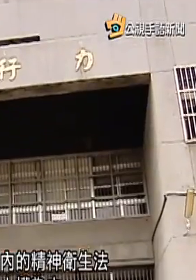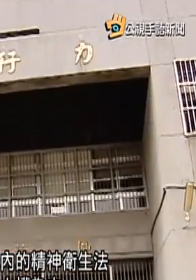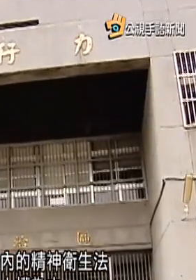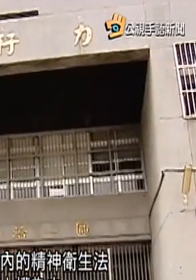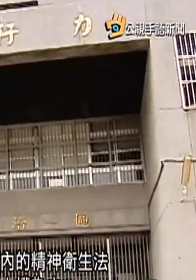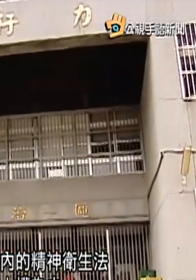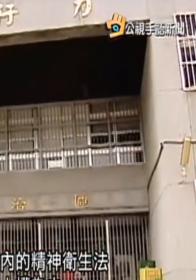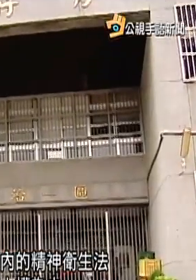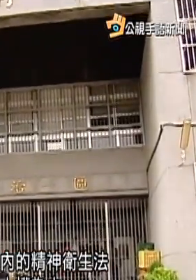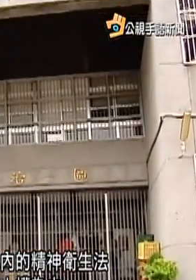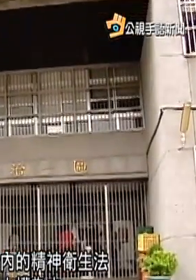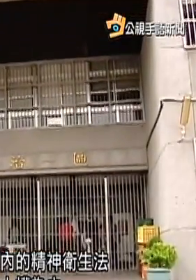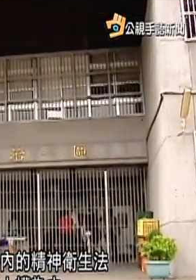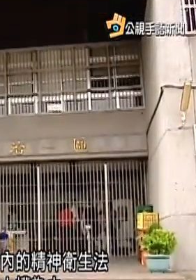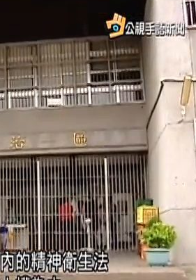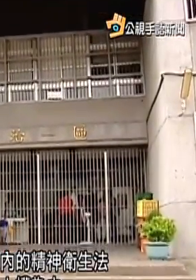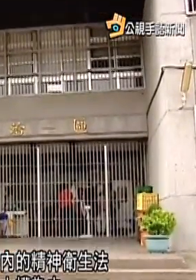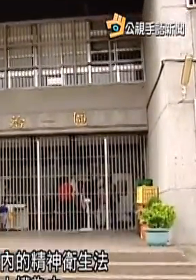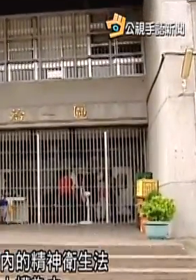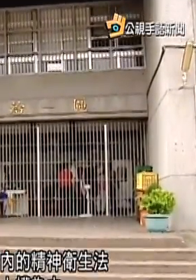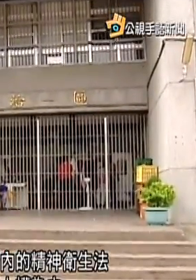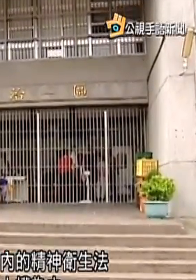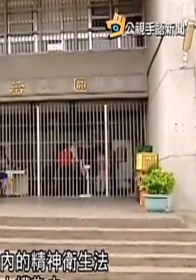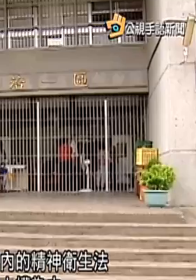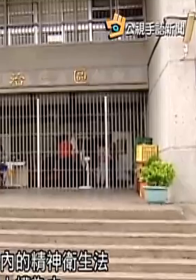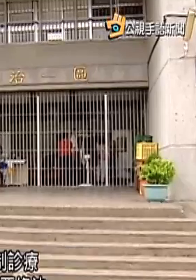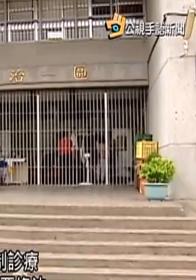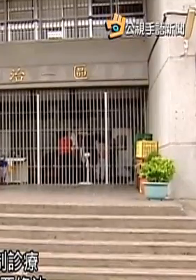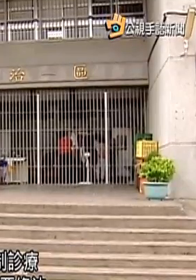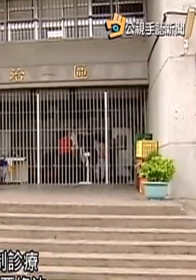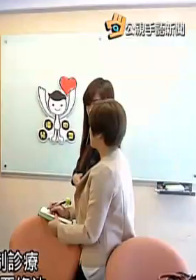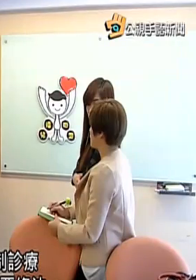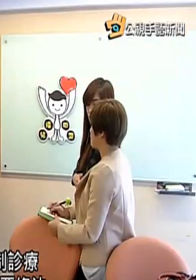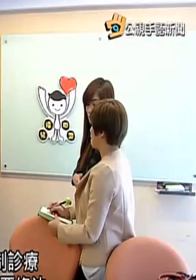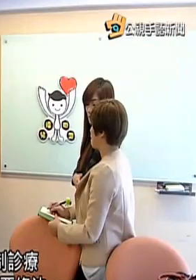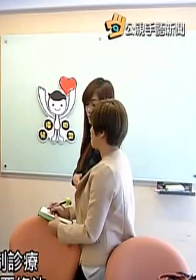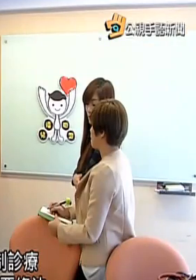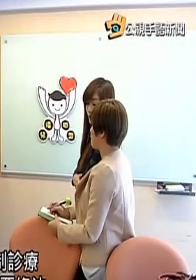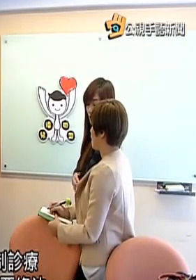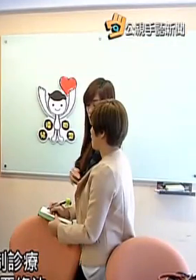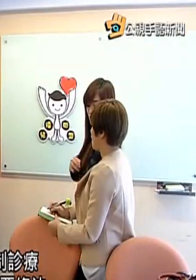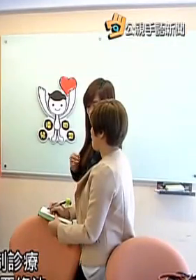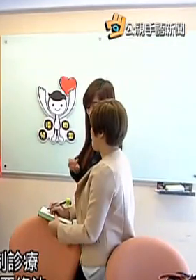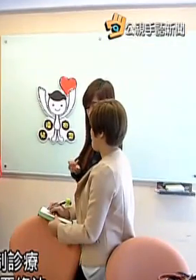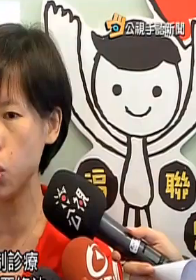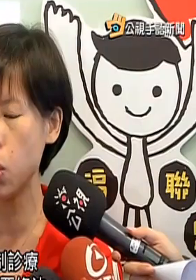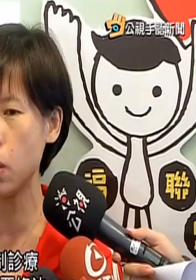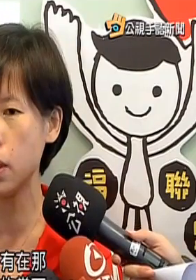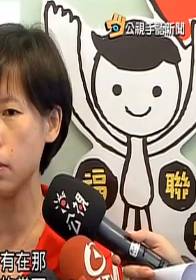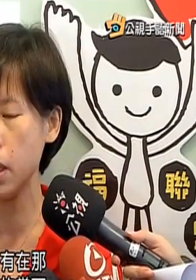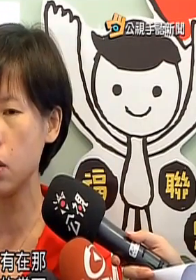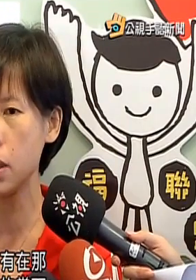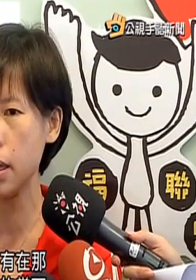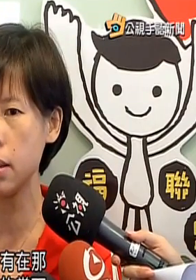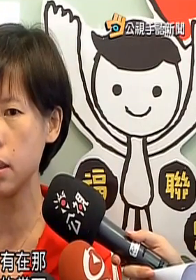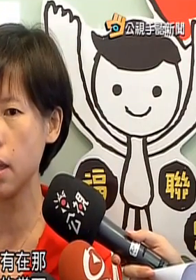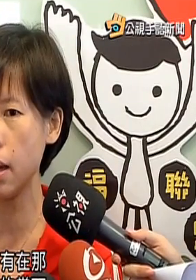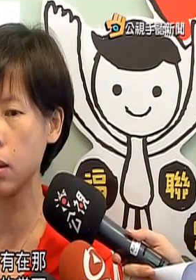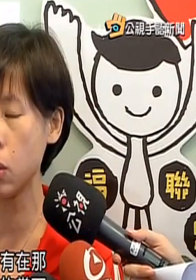内的精神卫生法以保障病患人权为由限制强制诊疗，建议应该要修法。 如果你没有在那他攻